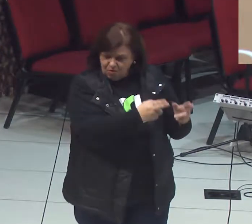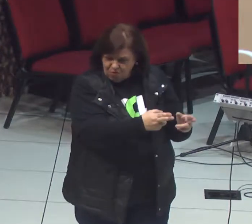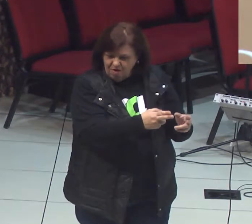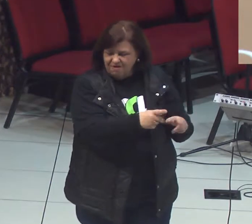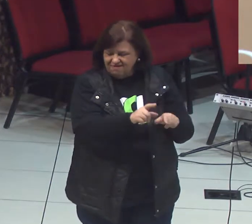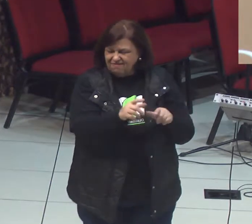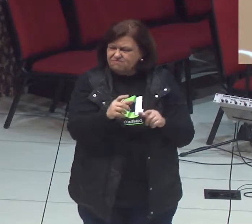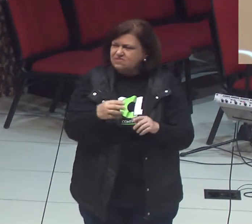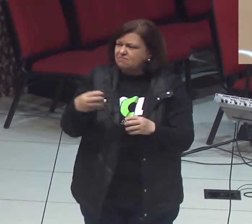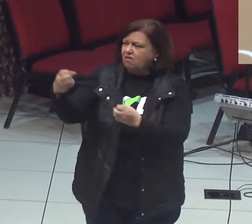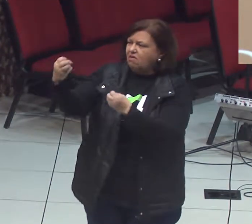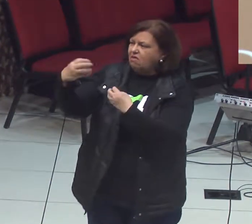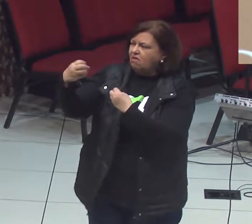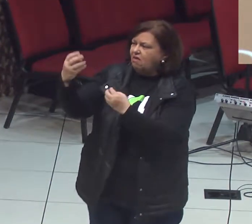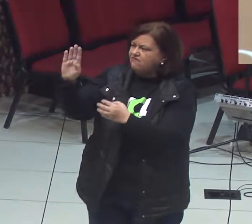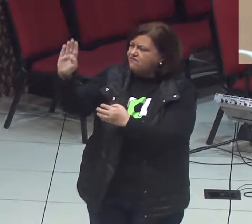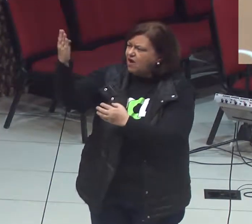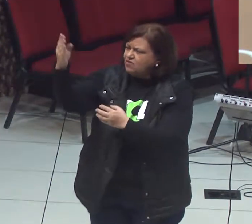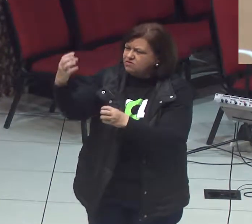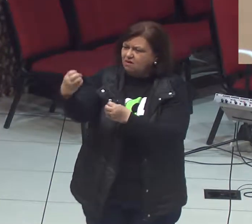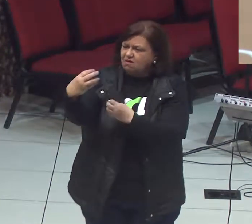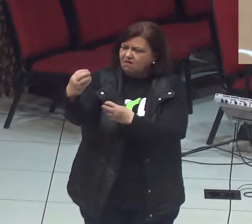falsos ensinos?